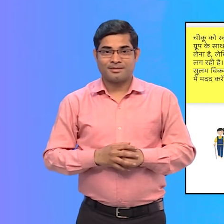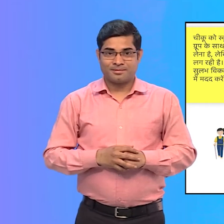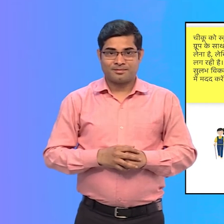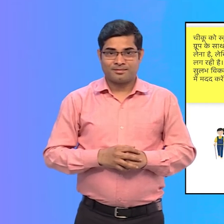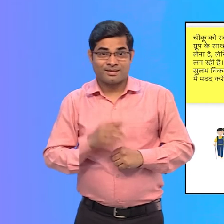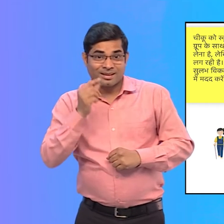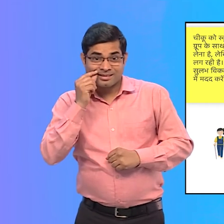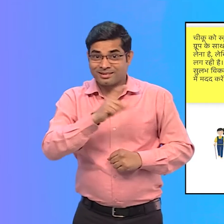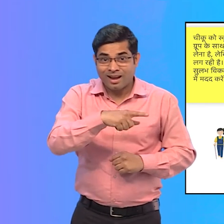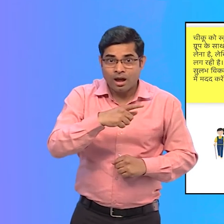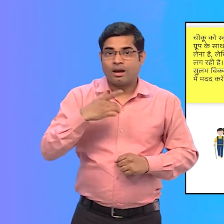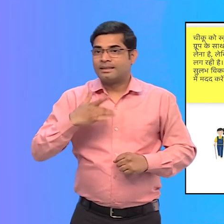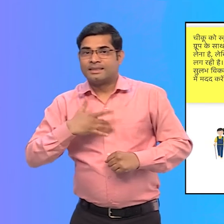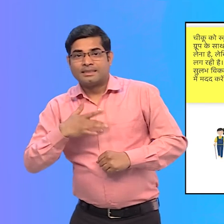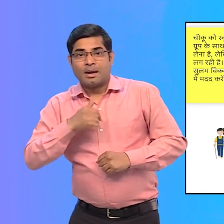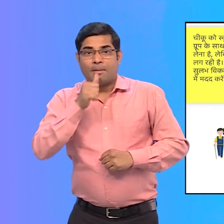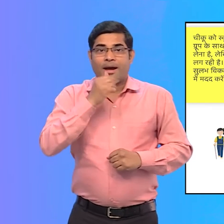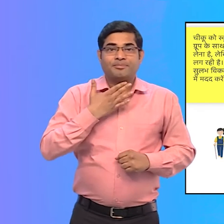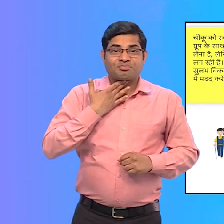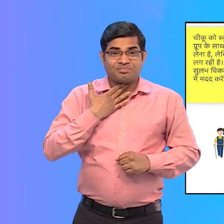उसे प्यास लग रही है